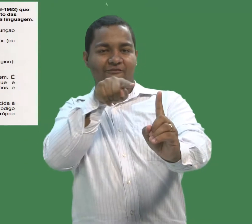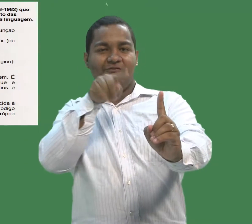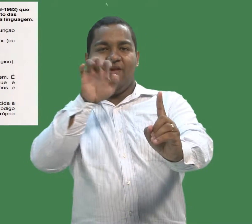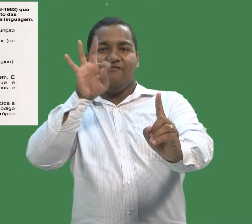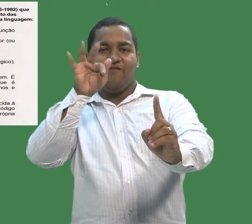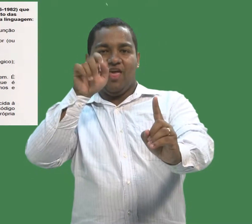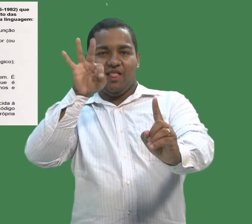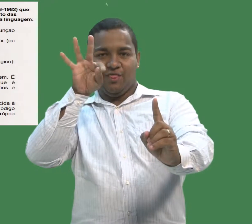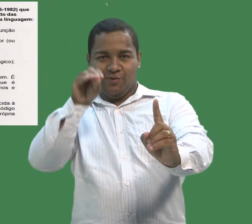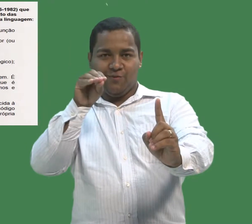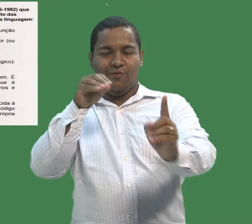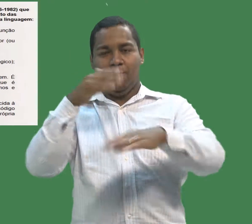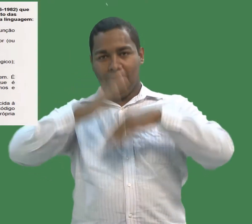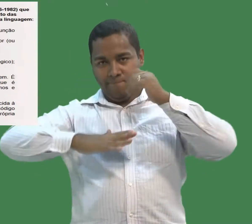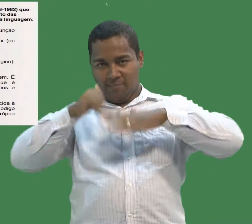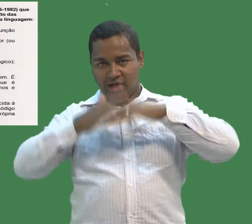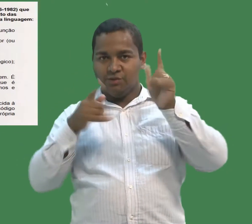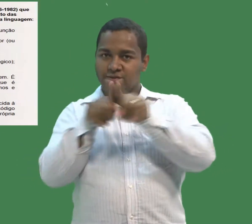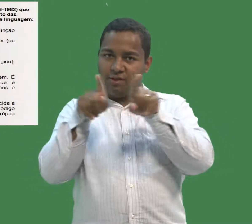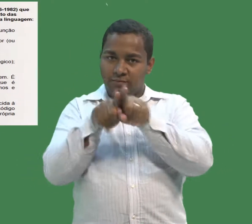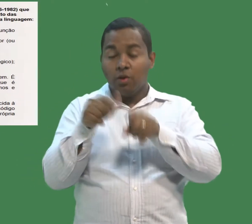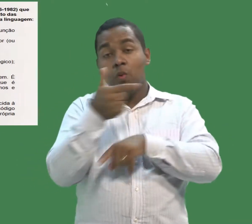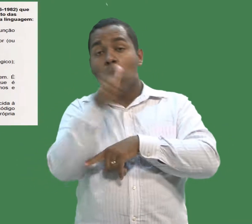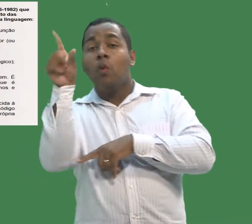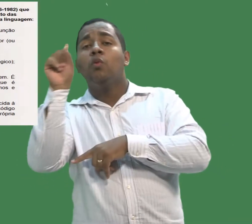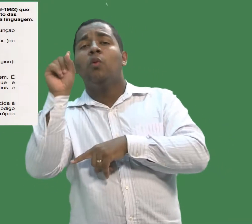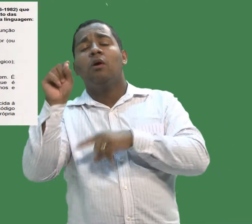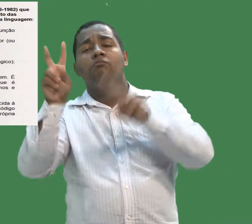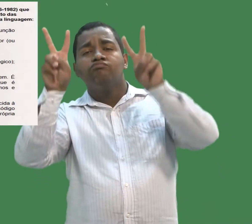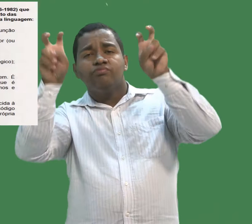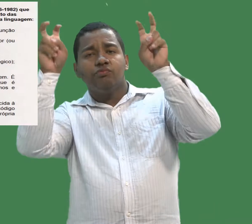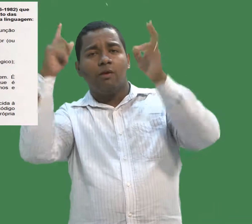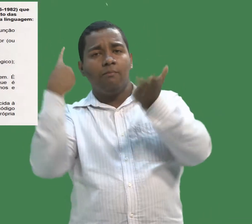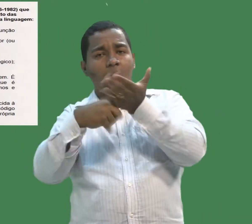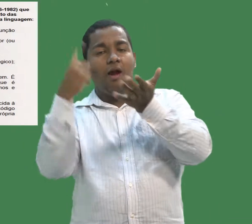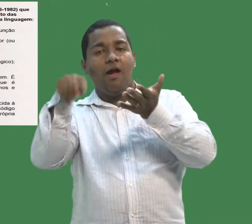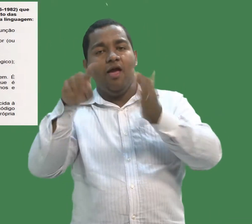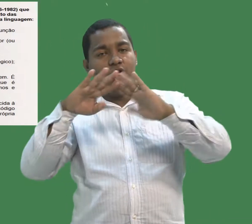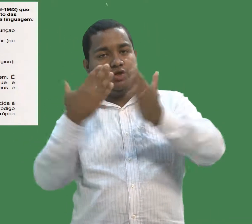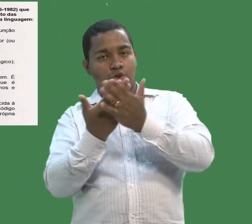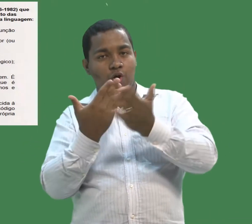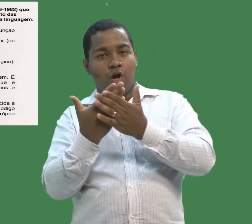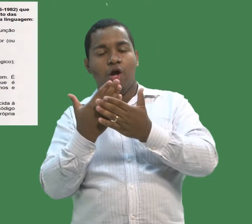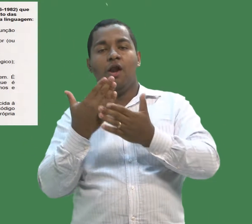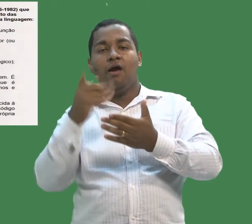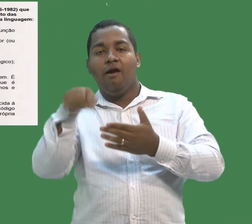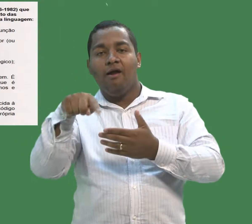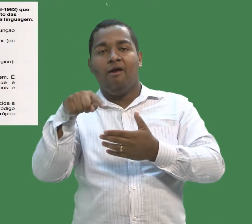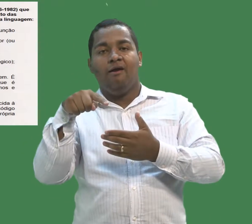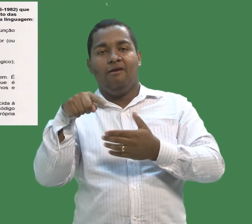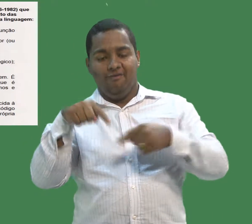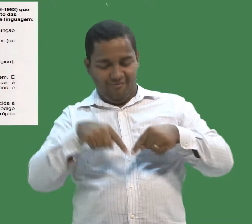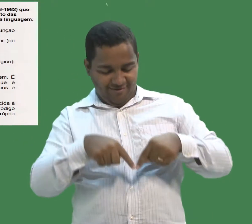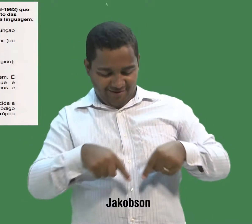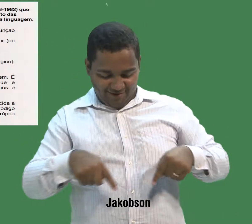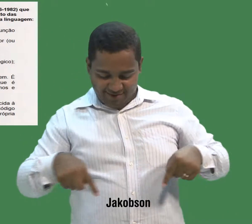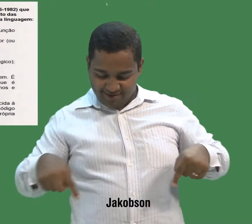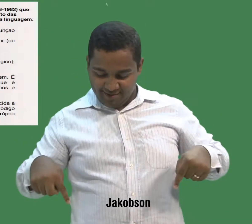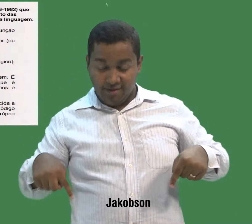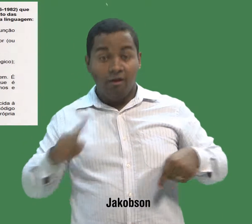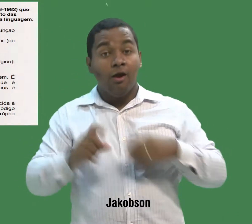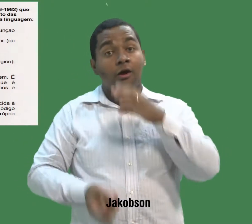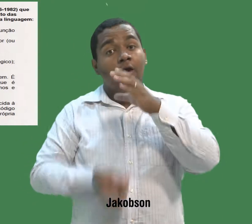Outro nome de destaque dessa escola é Jacobson, que ampliou a tríade de Burle, definindo os atores e contextos